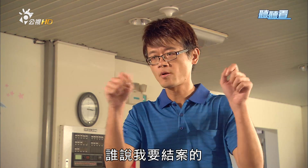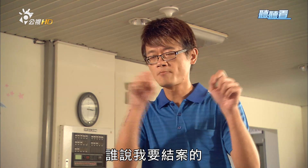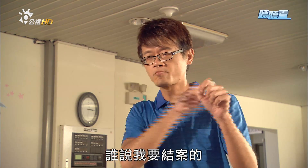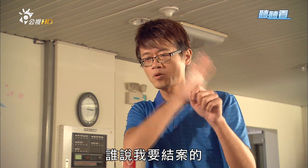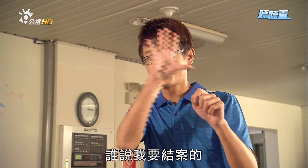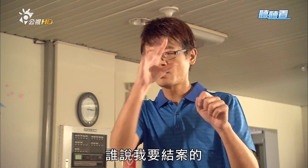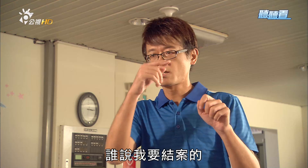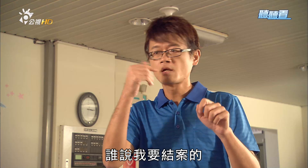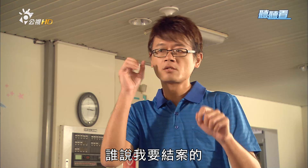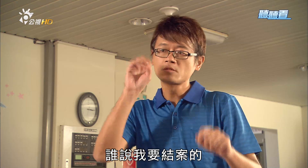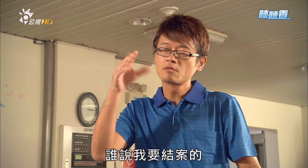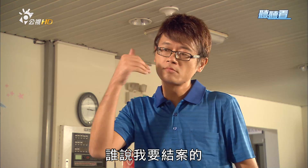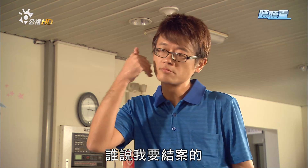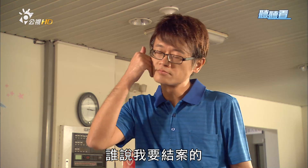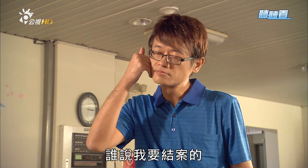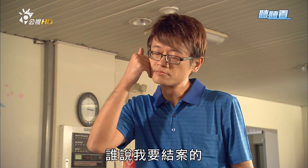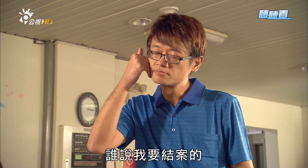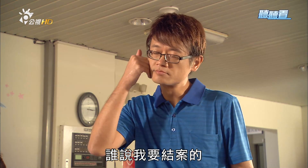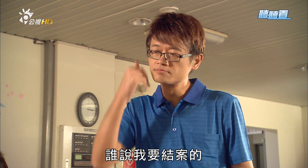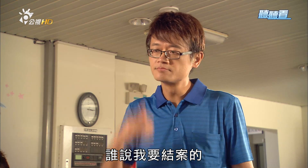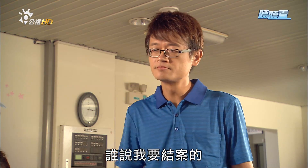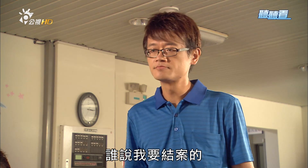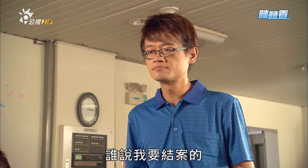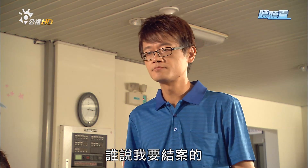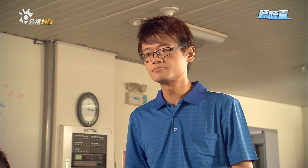谁说我要结案的？